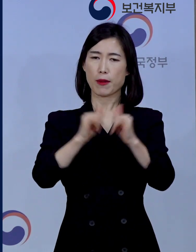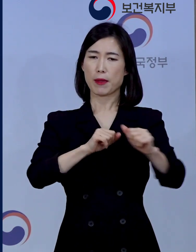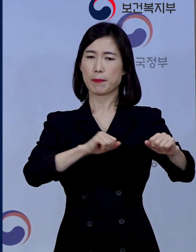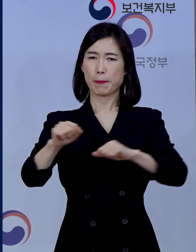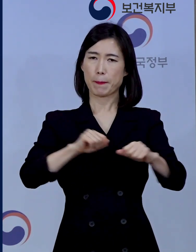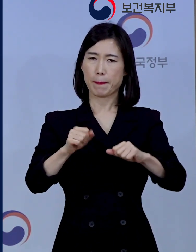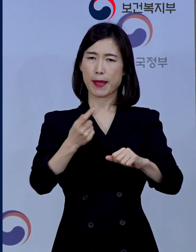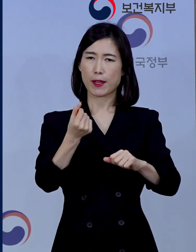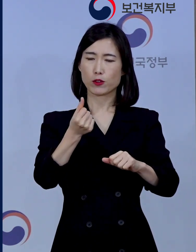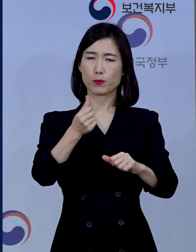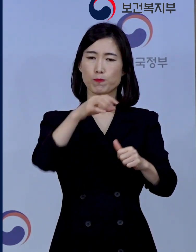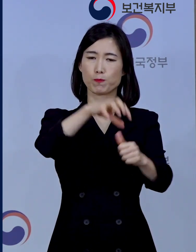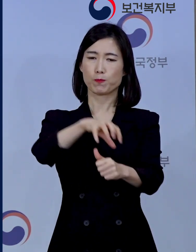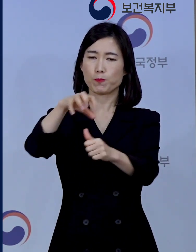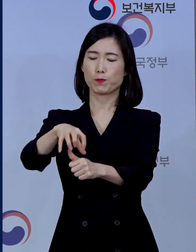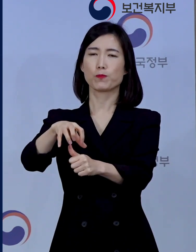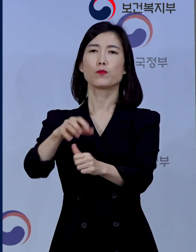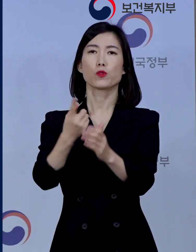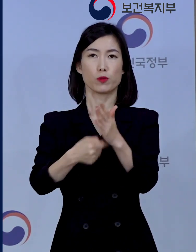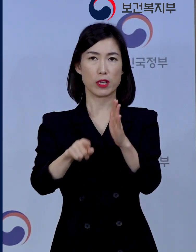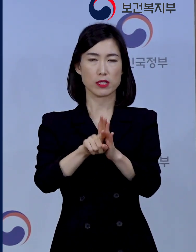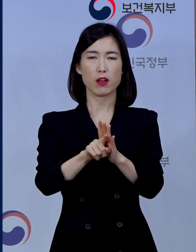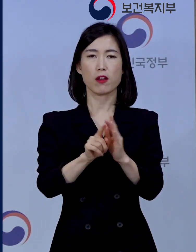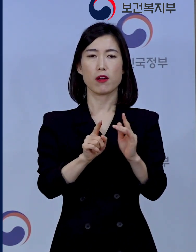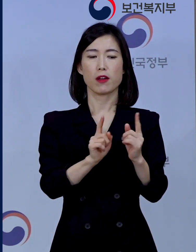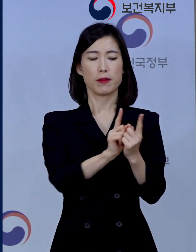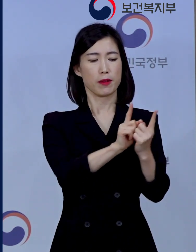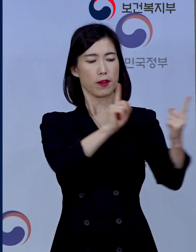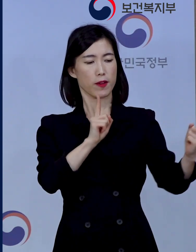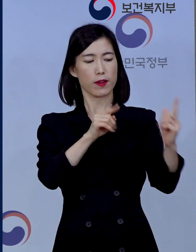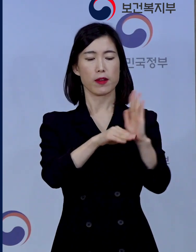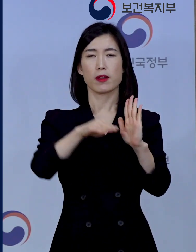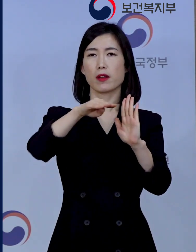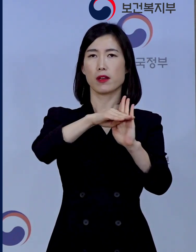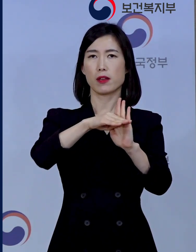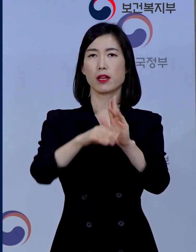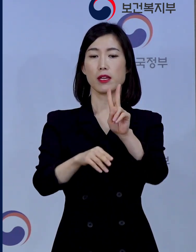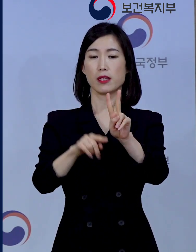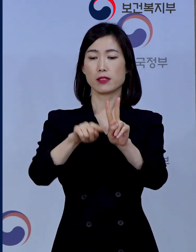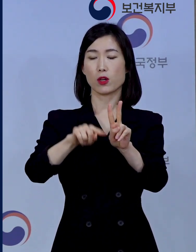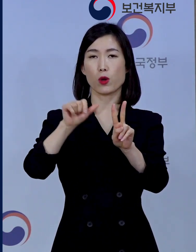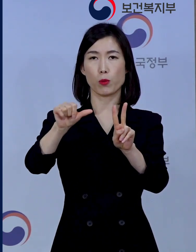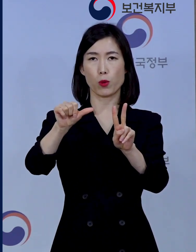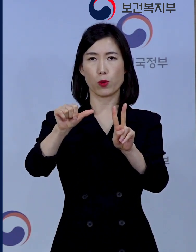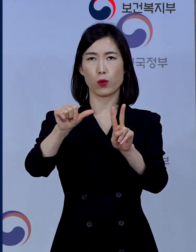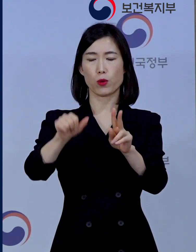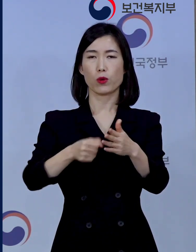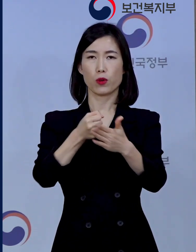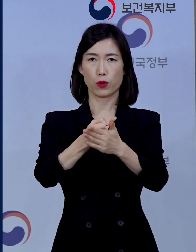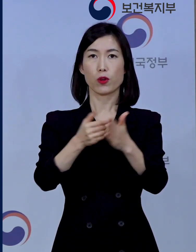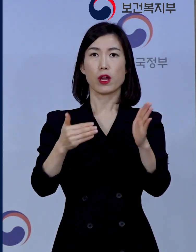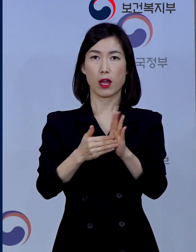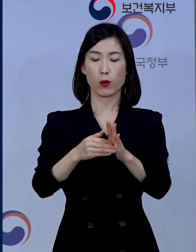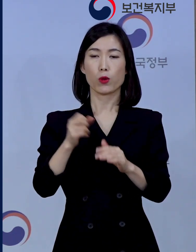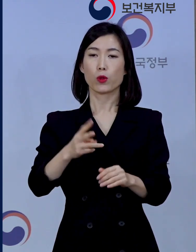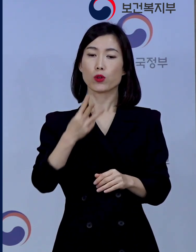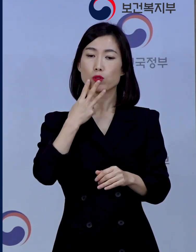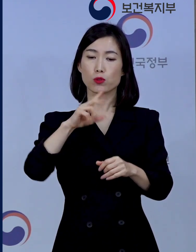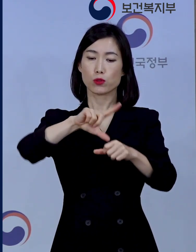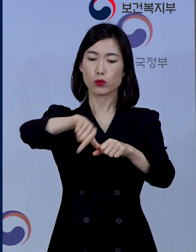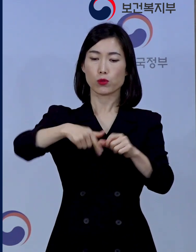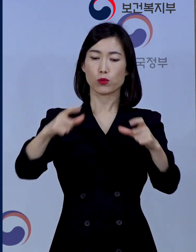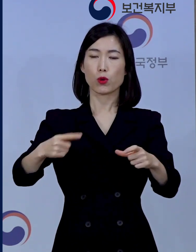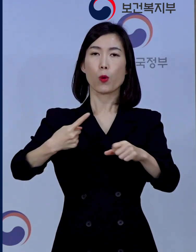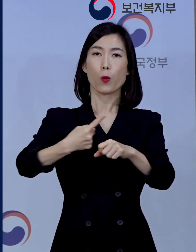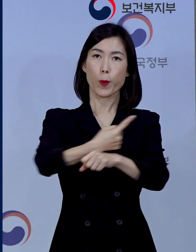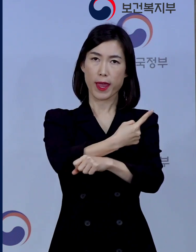사회활동의 엄중 제한에 해당하는 사회적 거리두기 2.5단계로 상향하기로 하고, 비수도권에